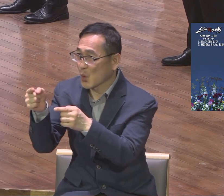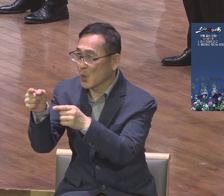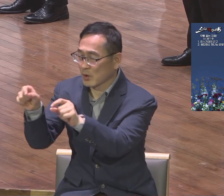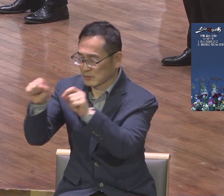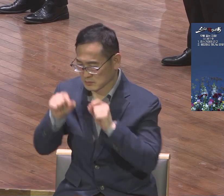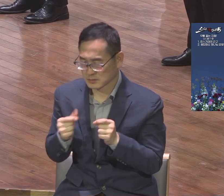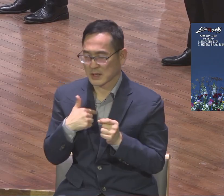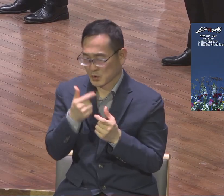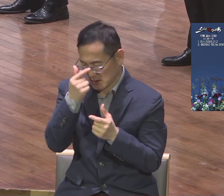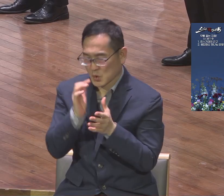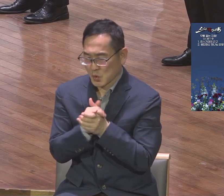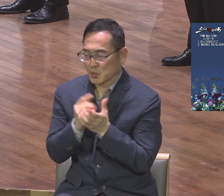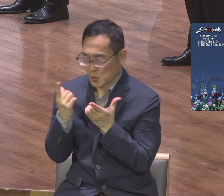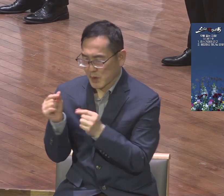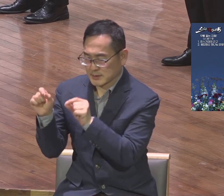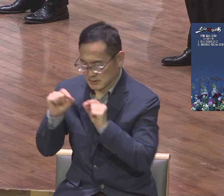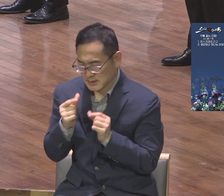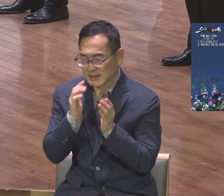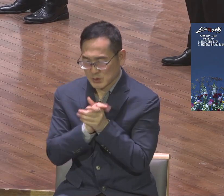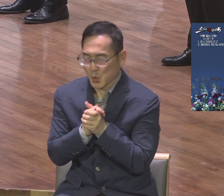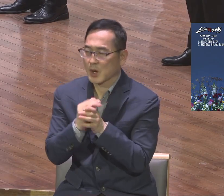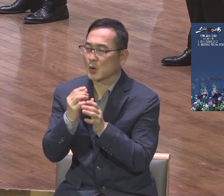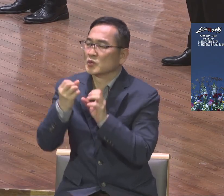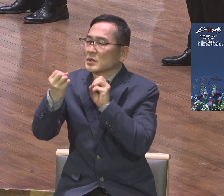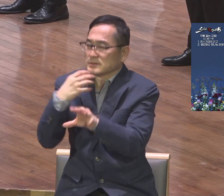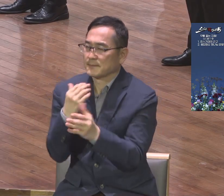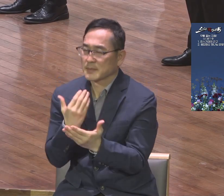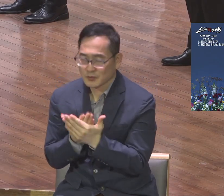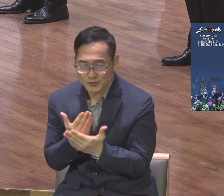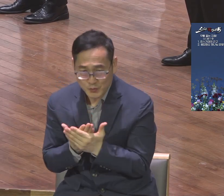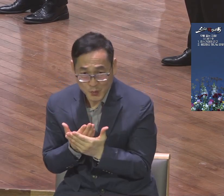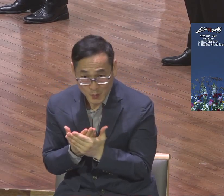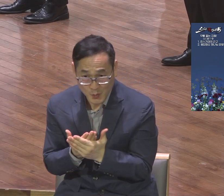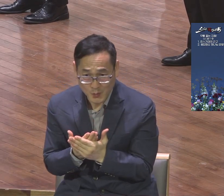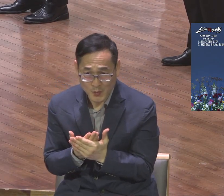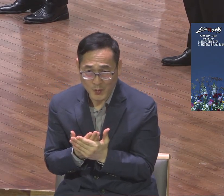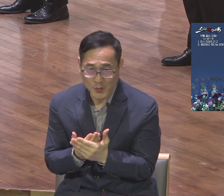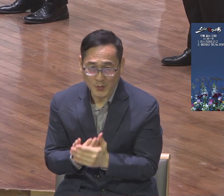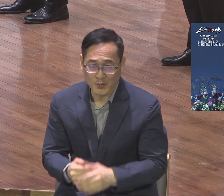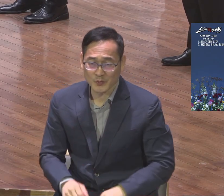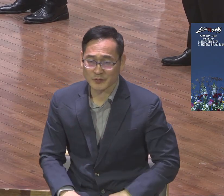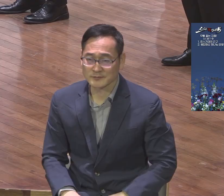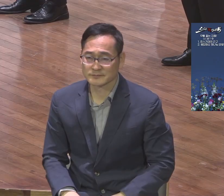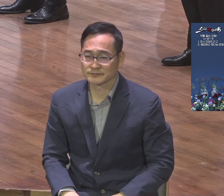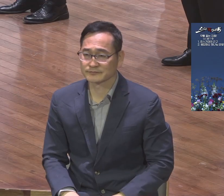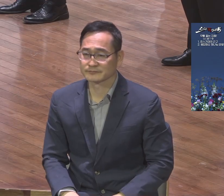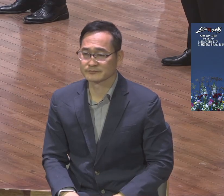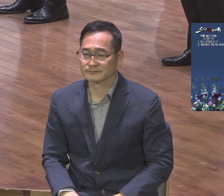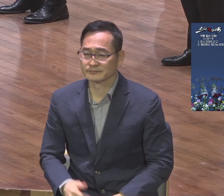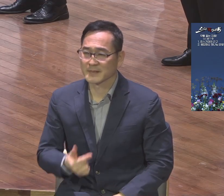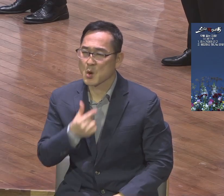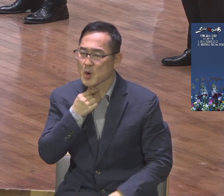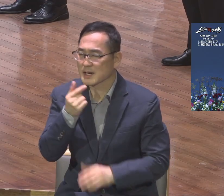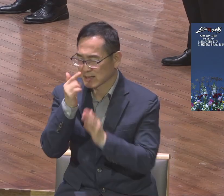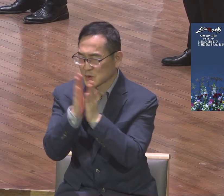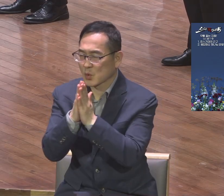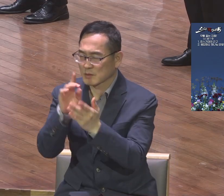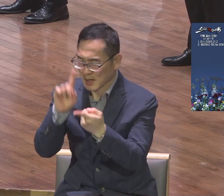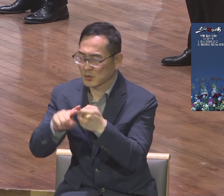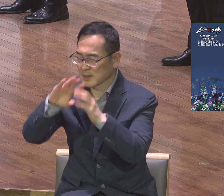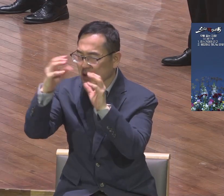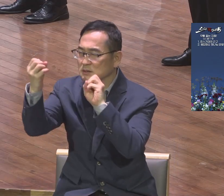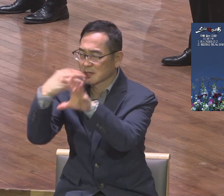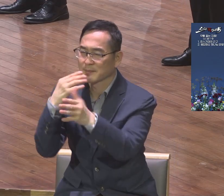하여 주옵소서. 언제나 응답하시는 히스기야에 응답하시는 하나님, 구하지 않은 것도 다 주시는 하나님, 내 간구한 기도를 응답하여